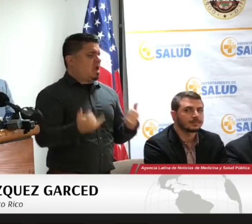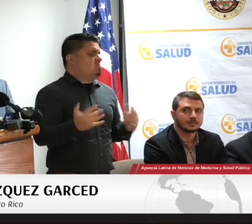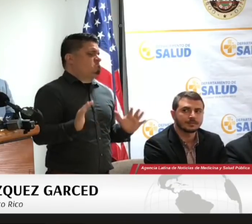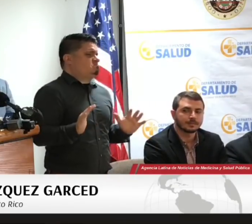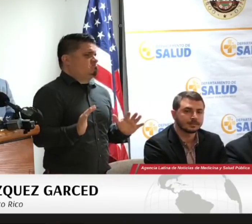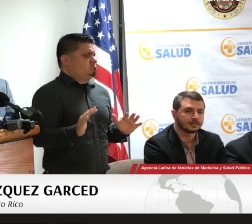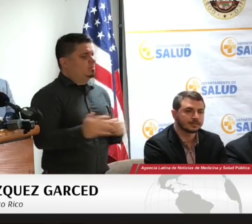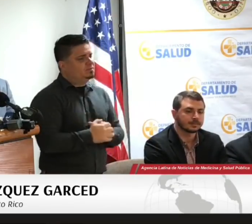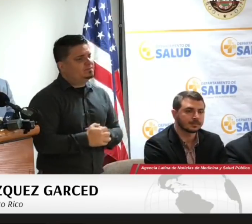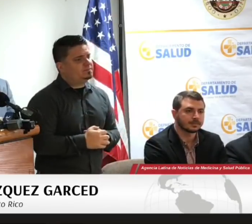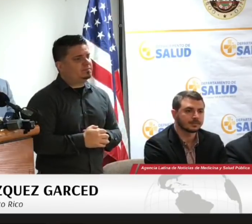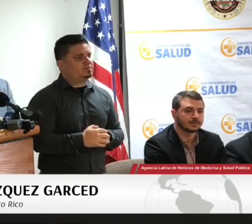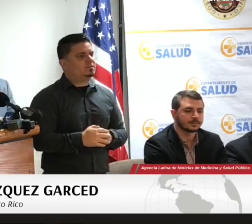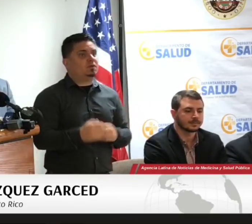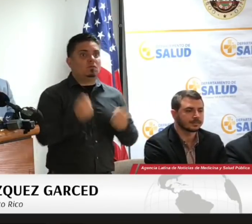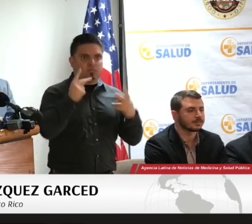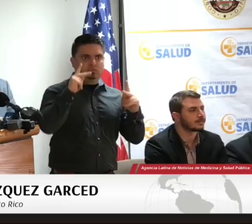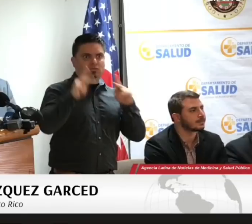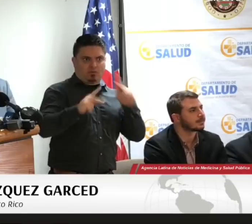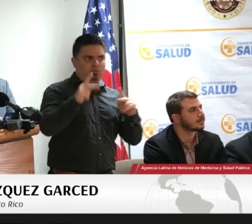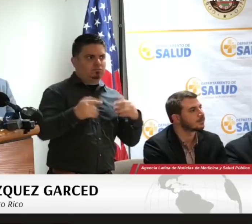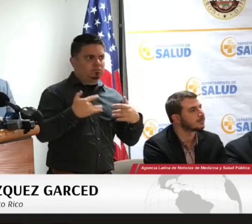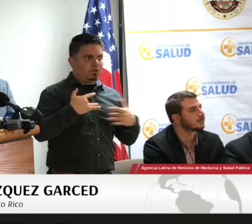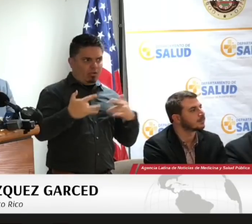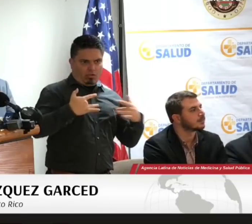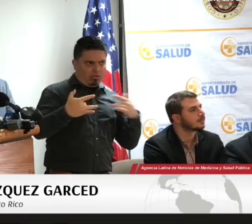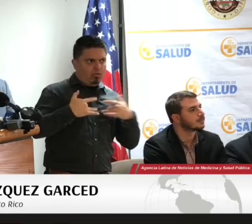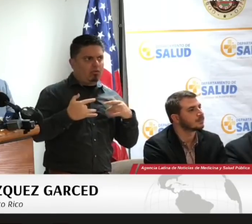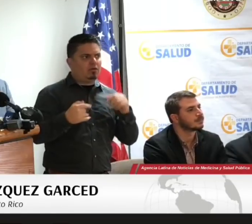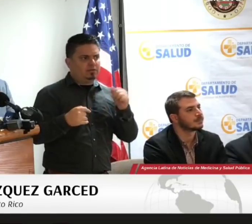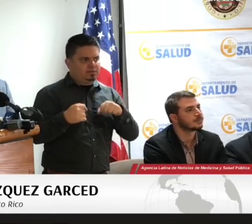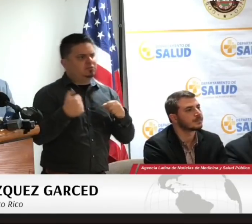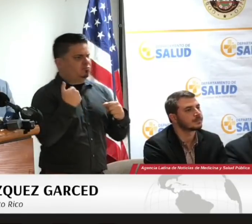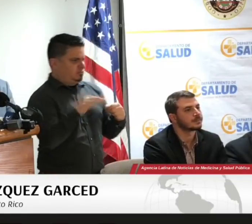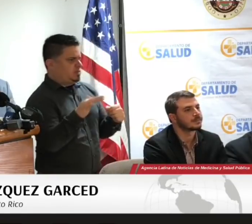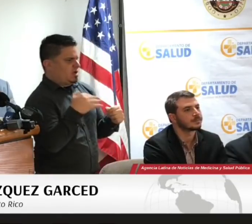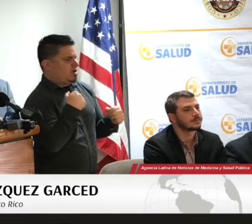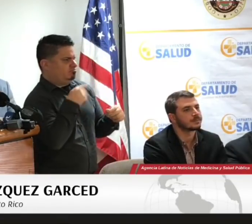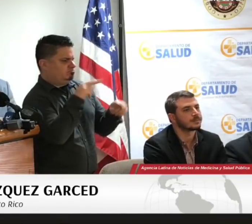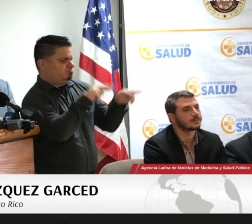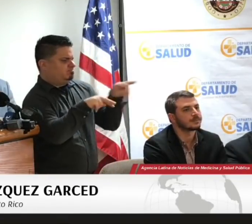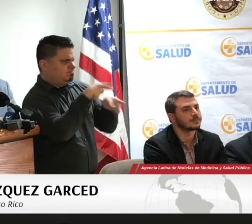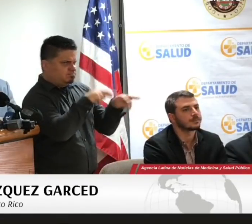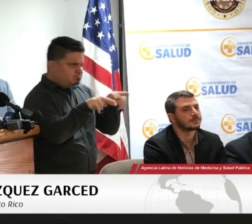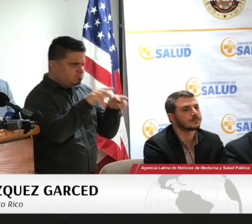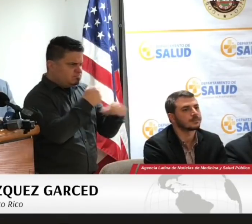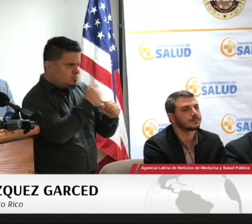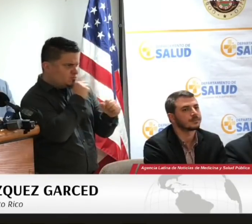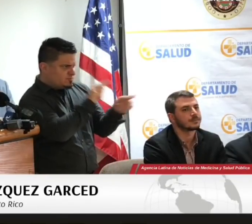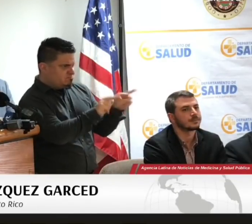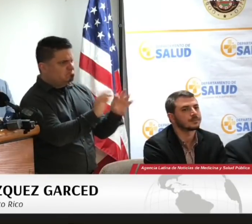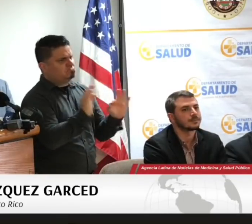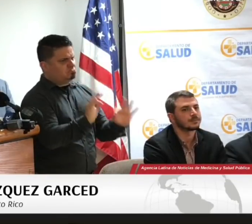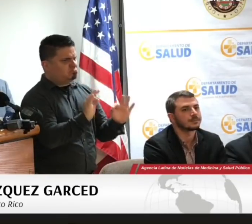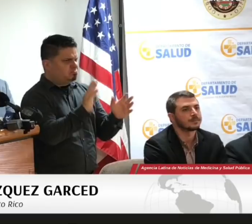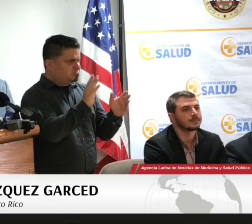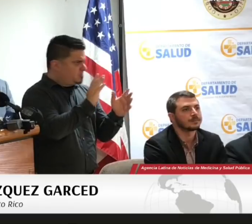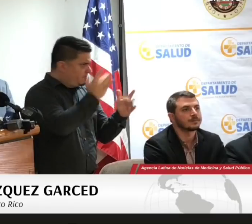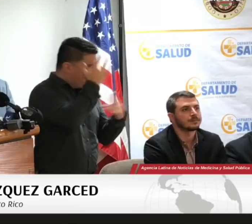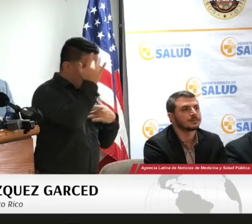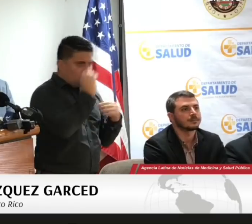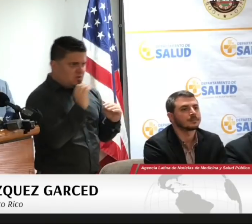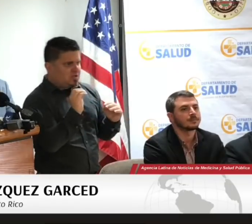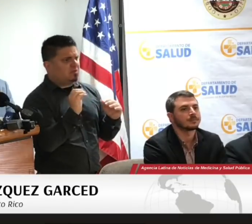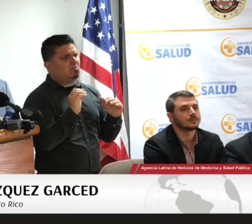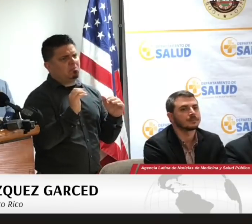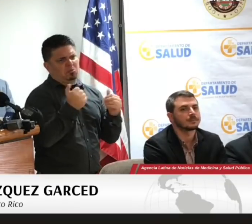Sí, pero entonces precisamente él ha tomado la previsión, nos indicó en términos de la higiene de los confinados, de que tengan todo lo necesario